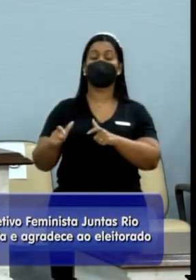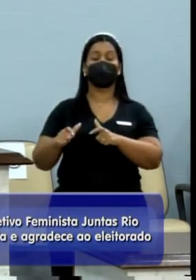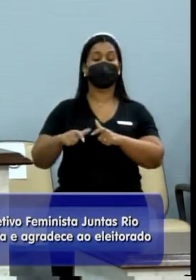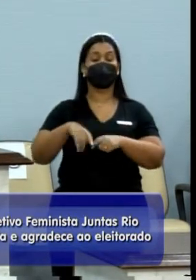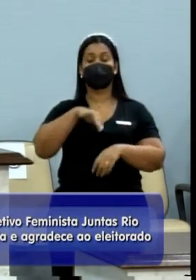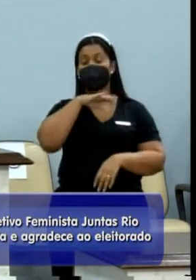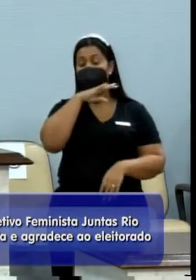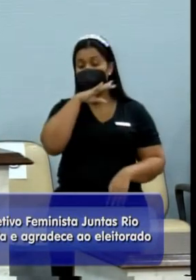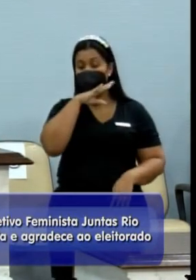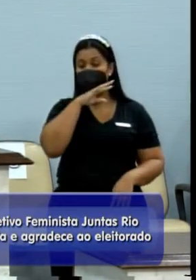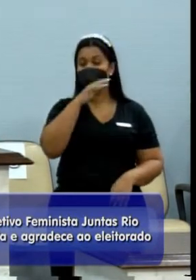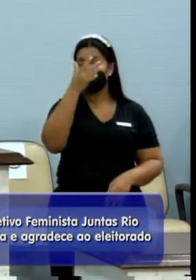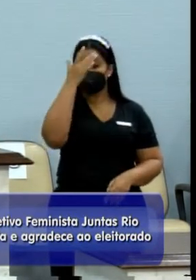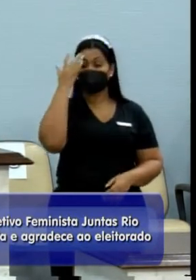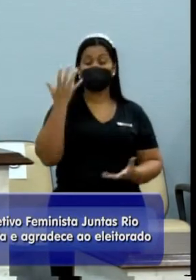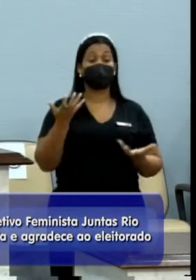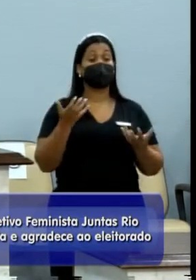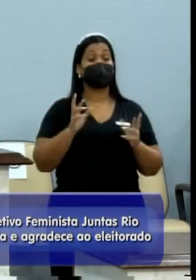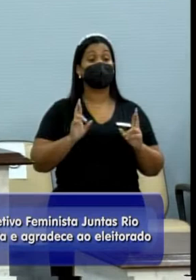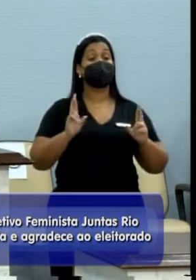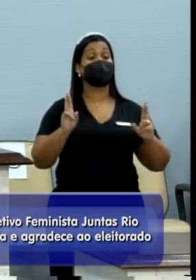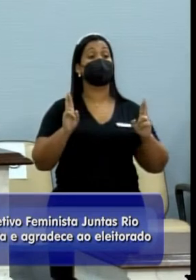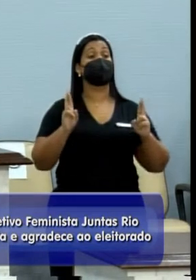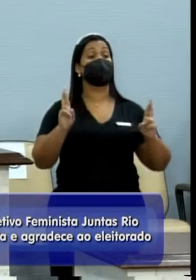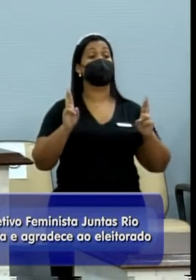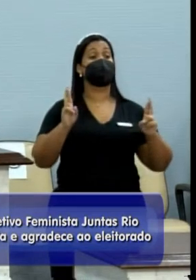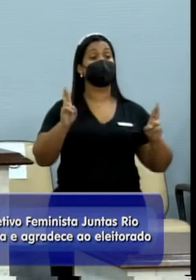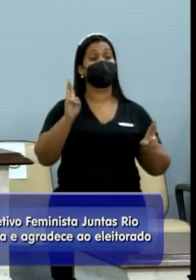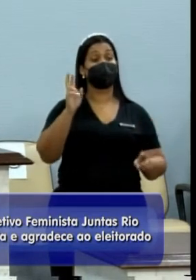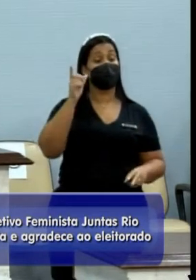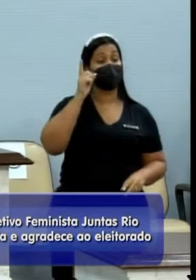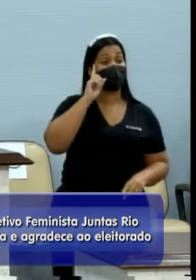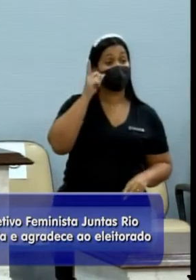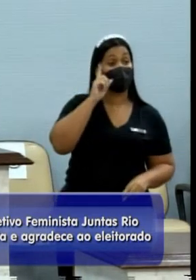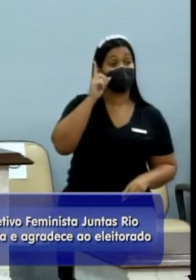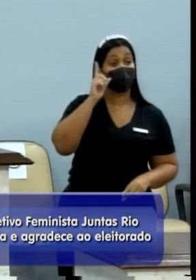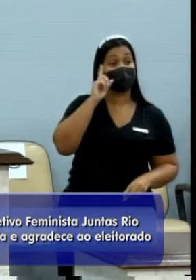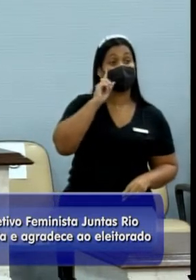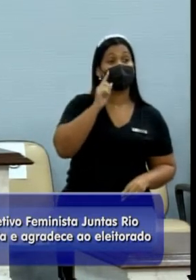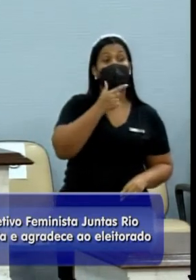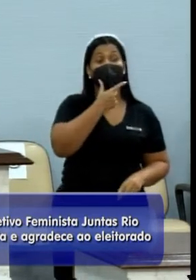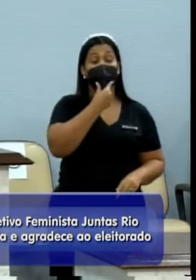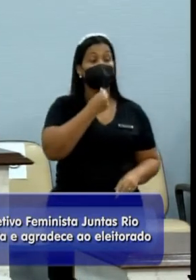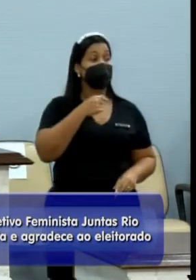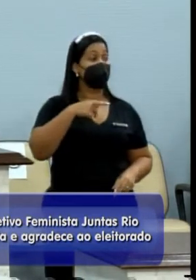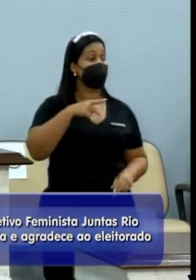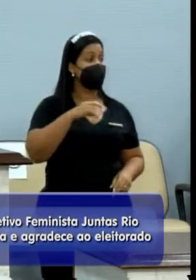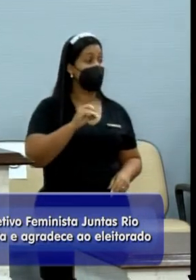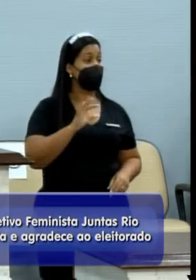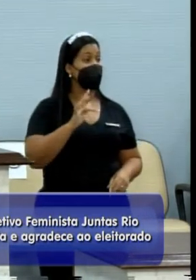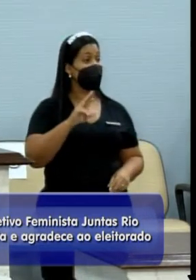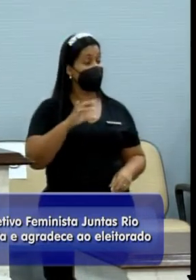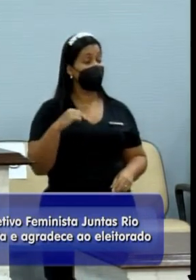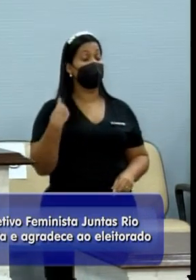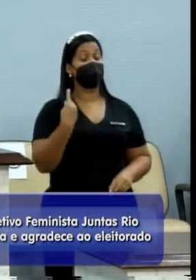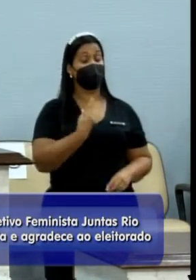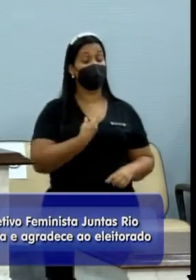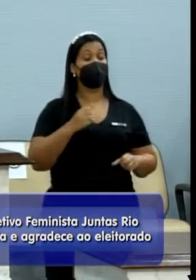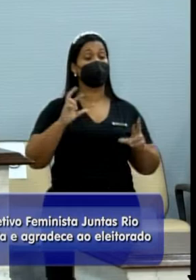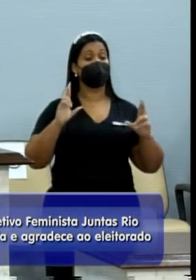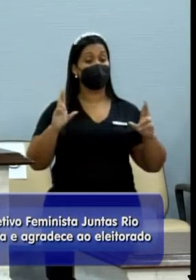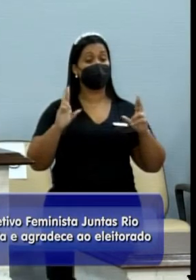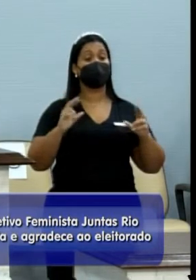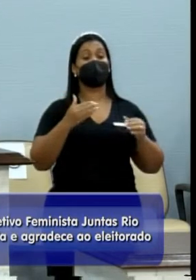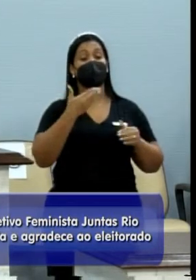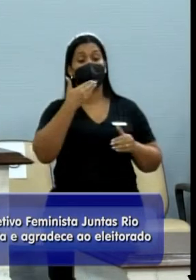para quem ousa esperançar todos os dias, como já disse Paulo Freire, a gente esperança todos os dias para melhorar um